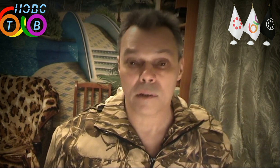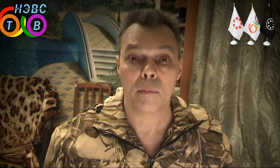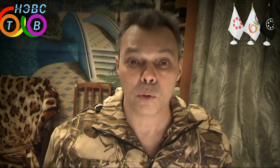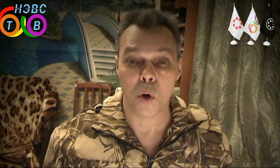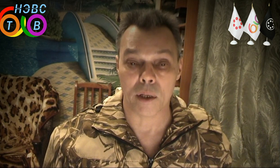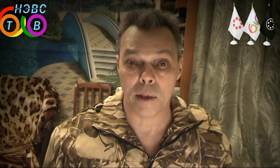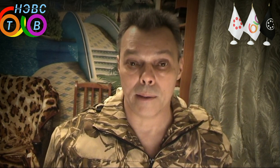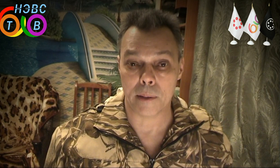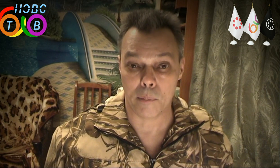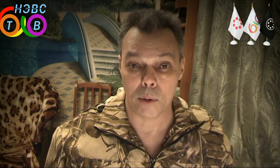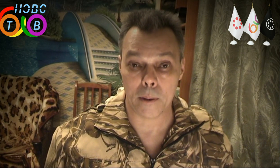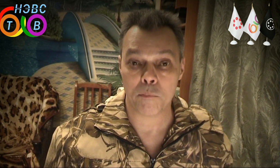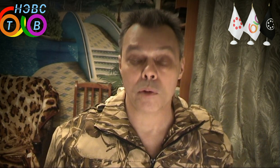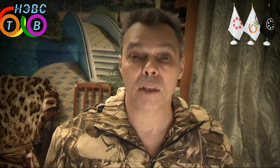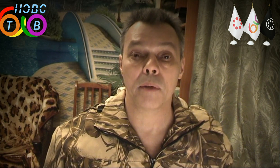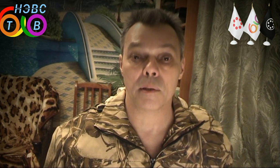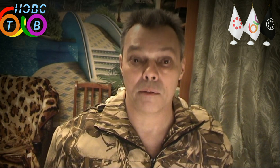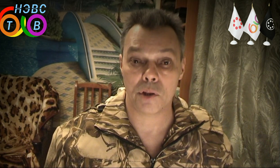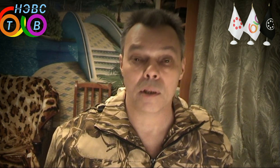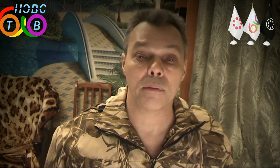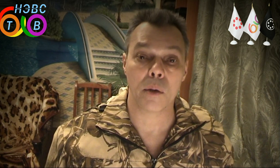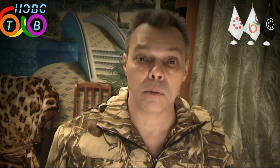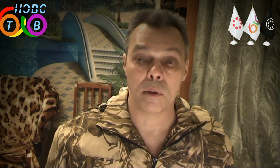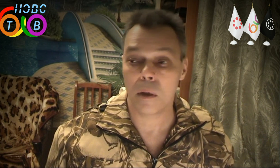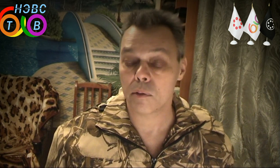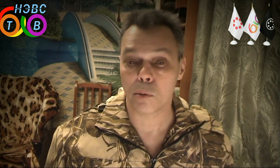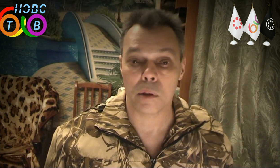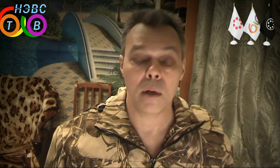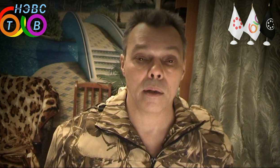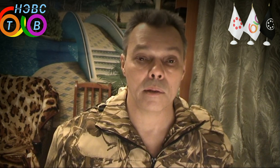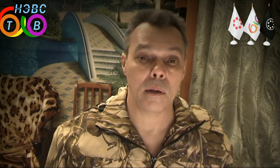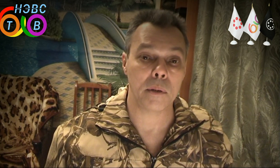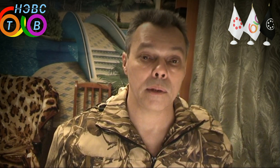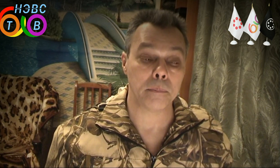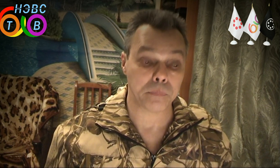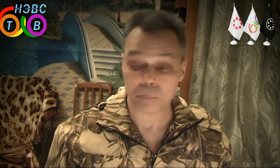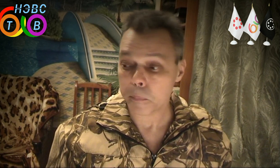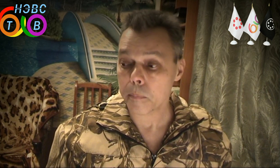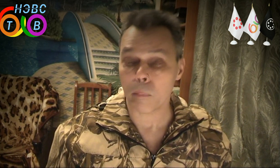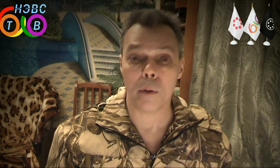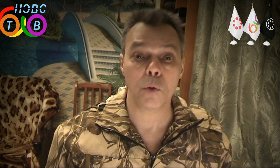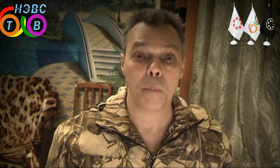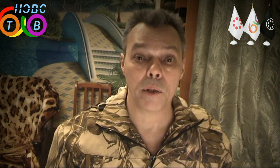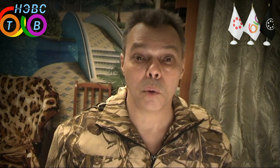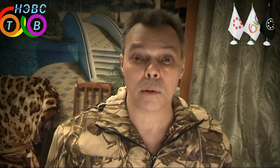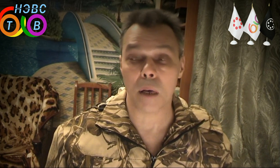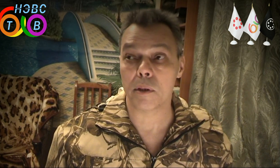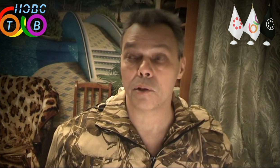неестественным путем рождается ребенок, ну, скажем, кесарево сечение, это второй случай, Раси объяснял, что происходит, как бы женщина